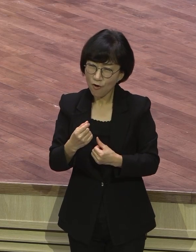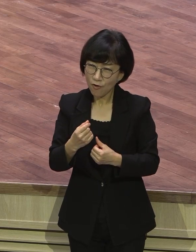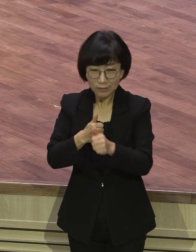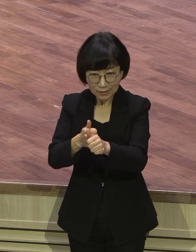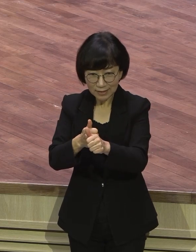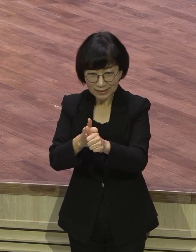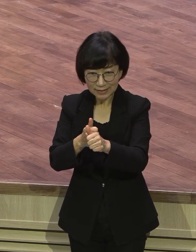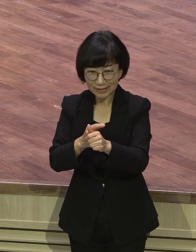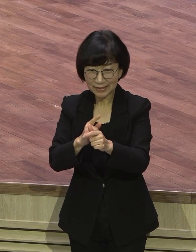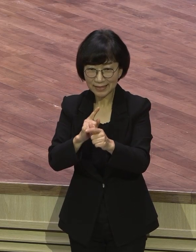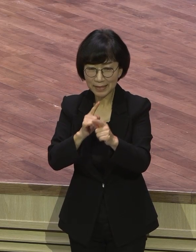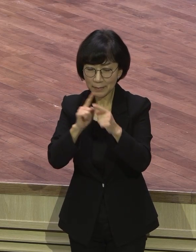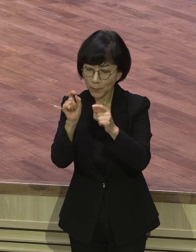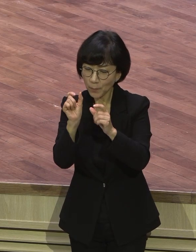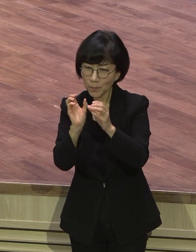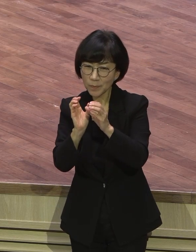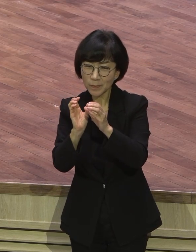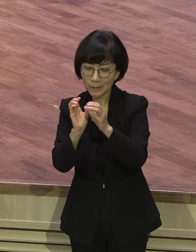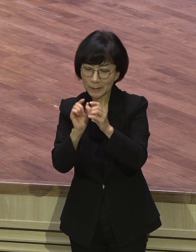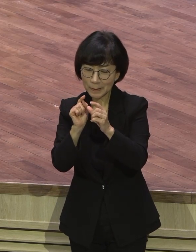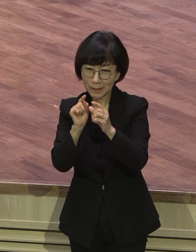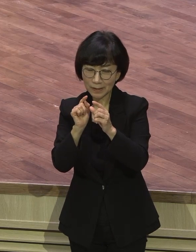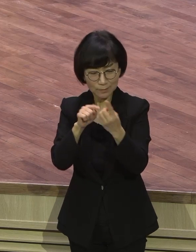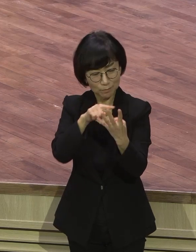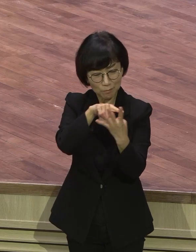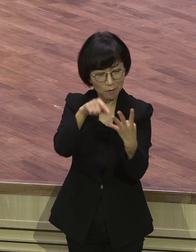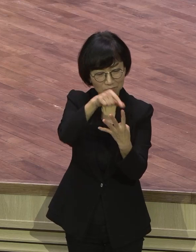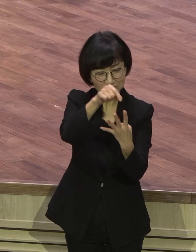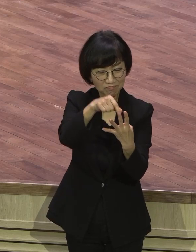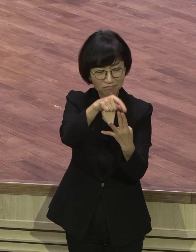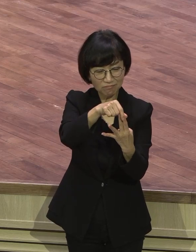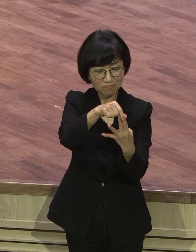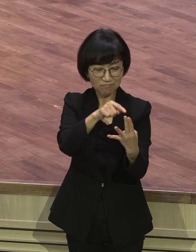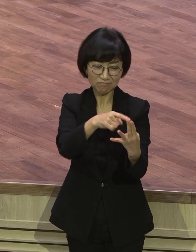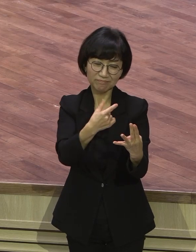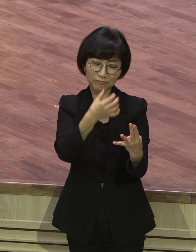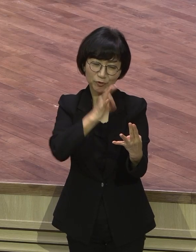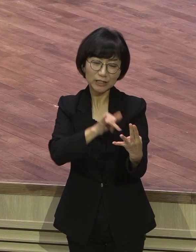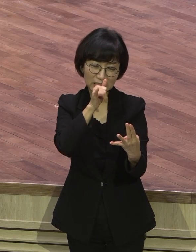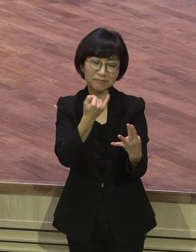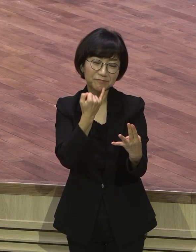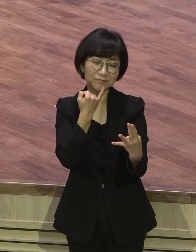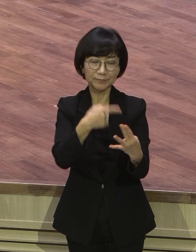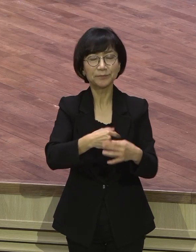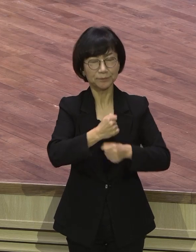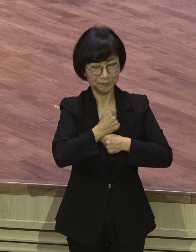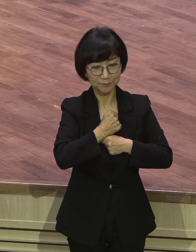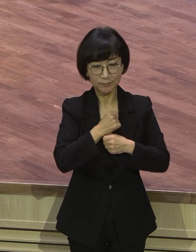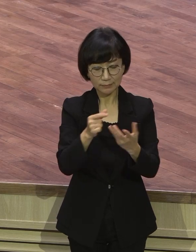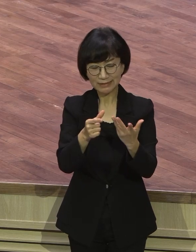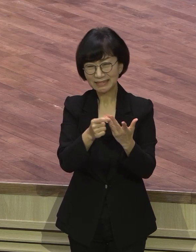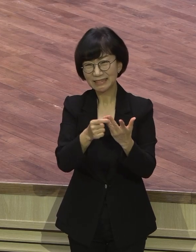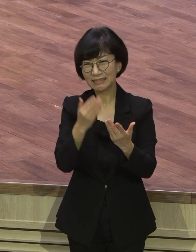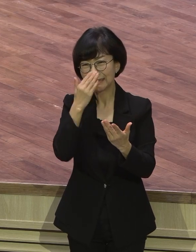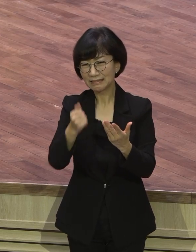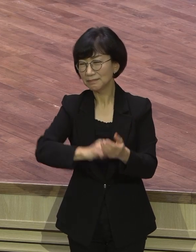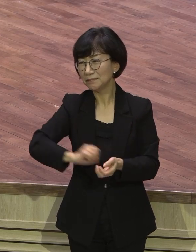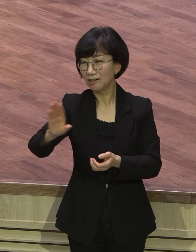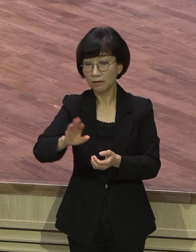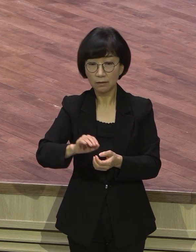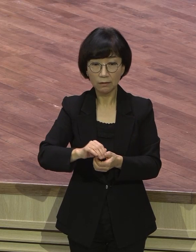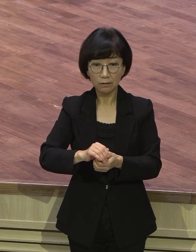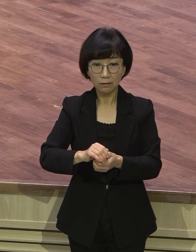말씀을 그렇게 어떤 걸 지키고 어떤 거는 별로 관심 없고 어떤 거는 지키고 어떤 거는 버리고